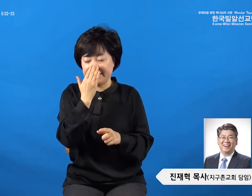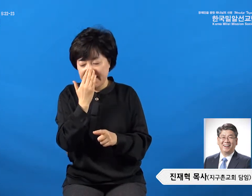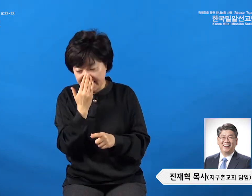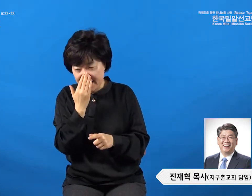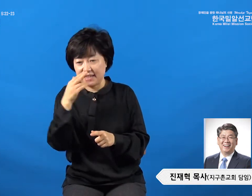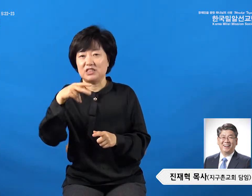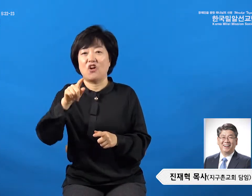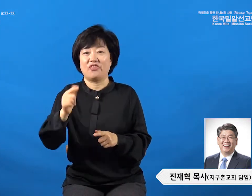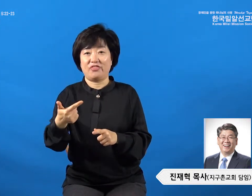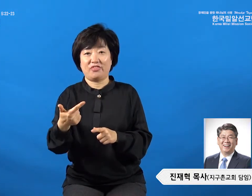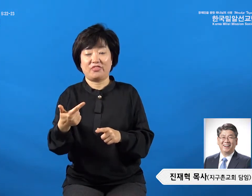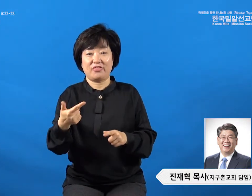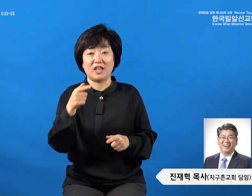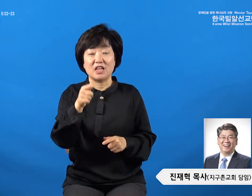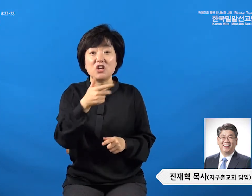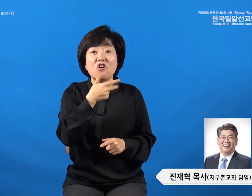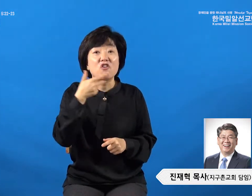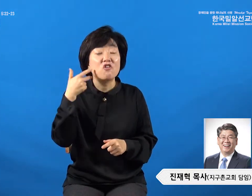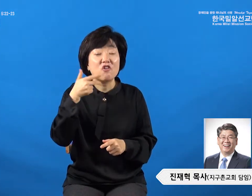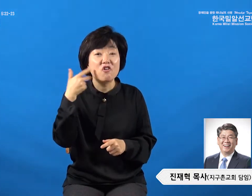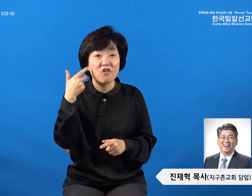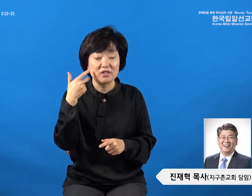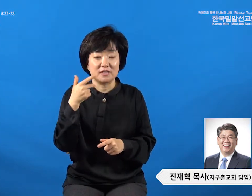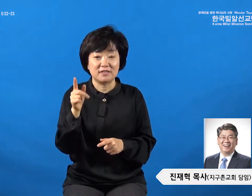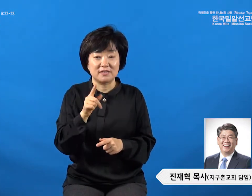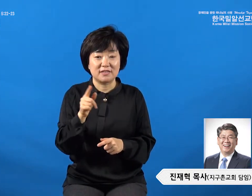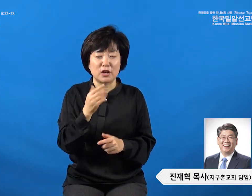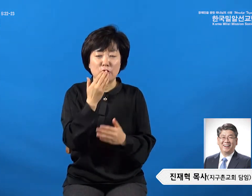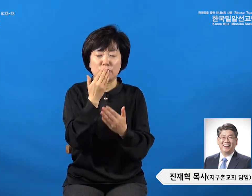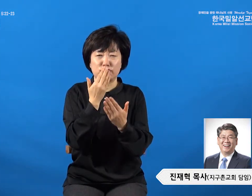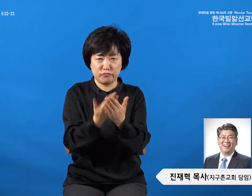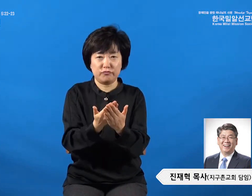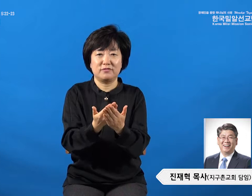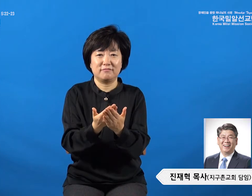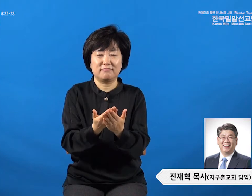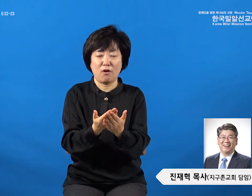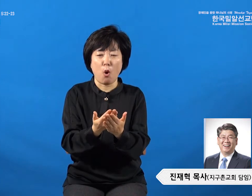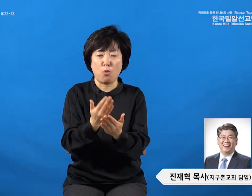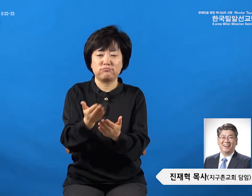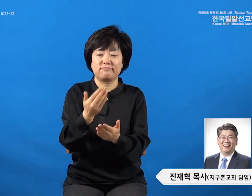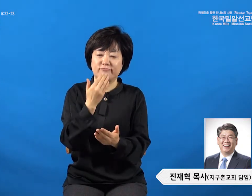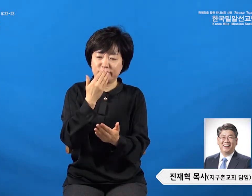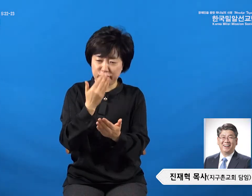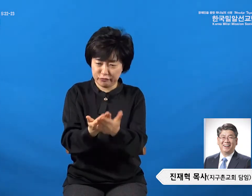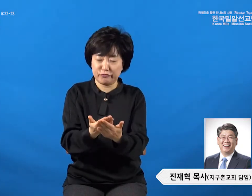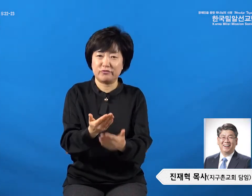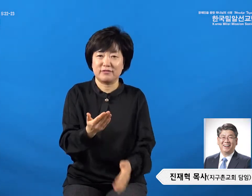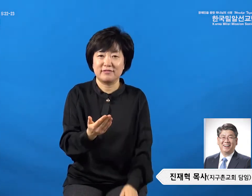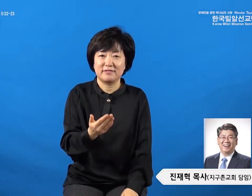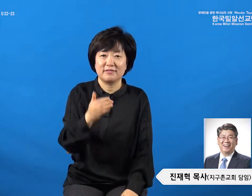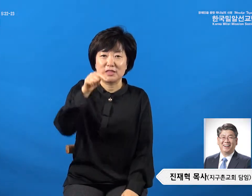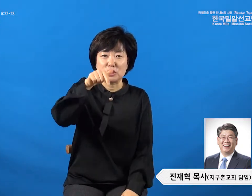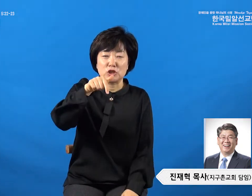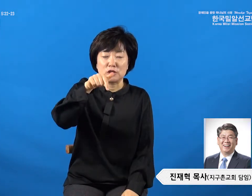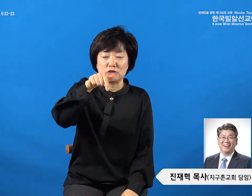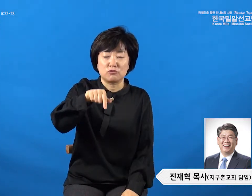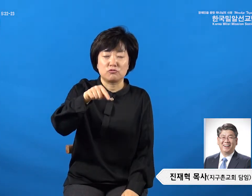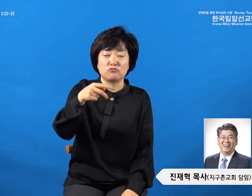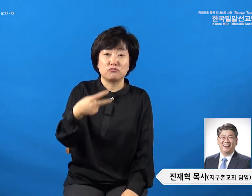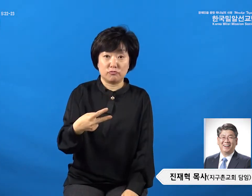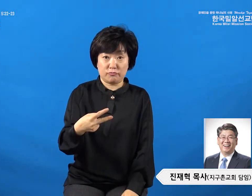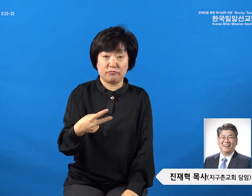선자를 사용합니다. 영어 성경은 이 단어를 goodness, 착하다라고